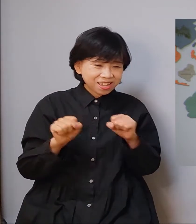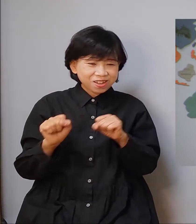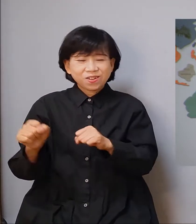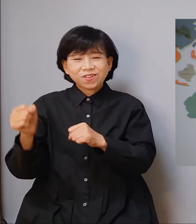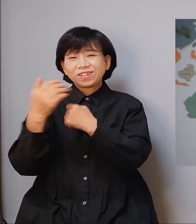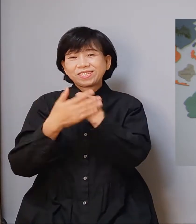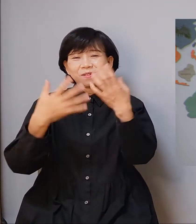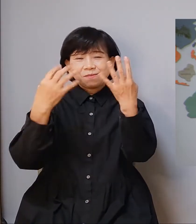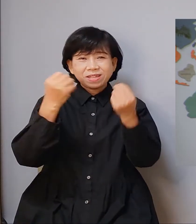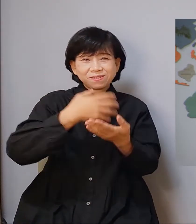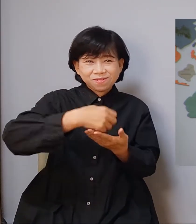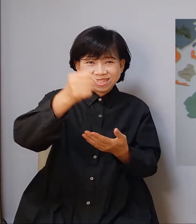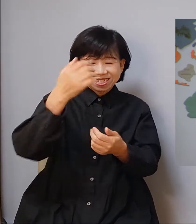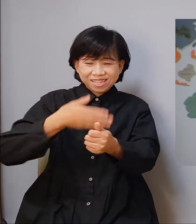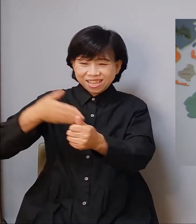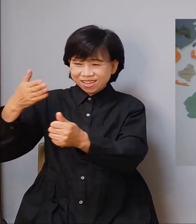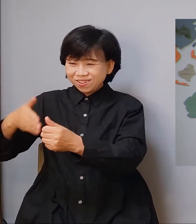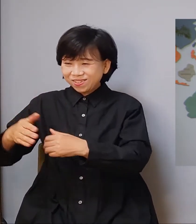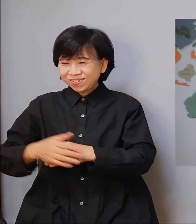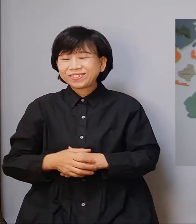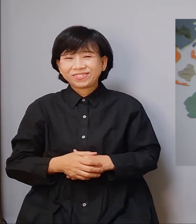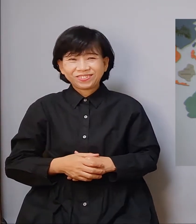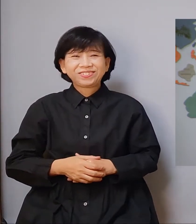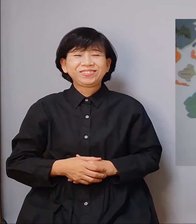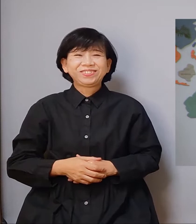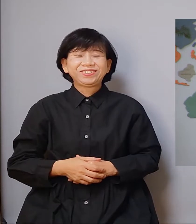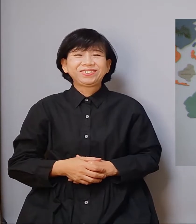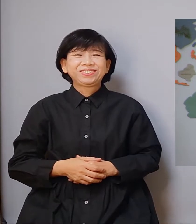많이 받으세요. 네.